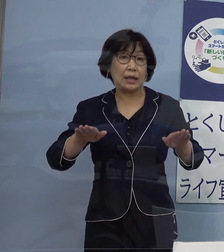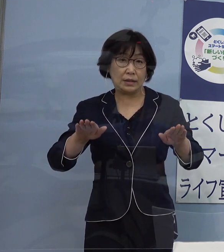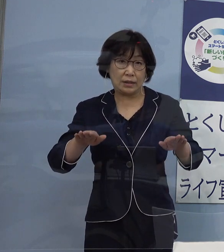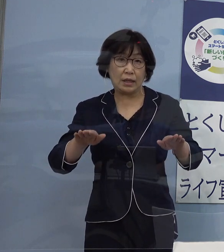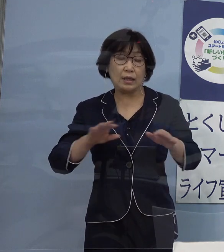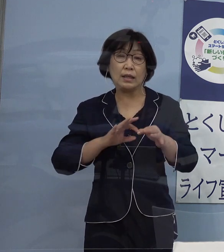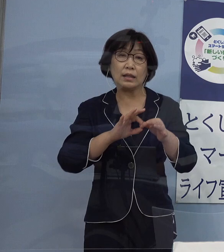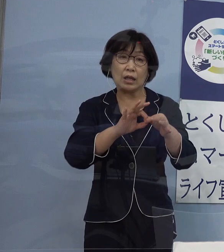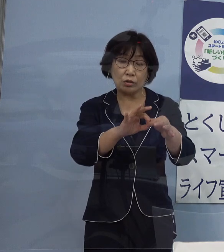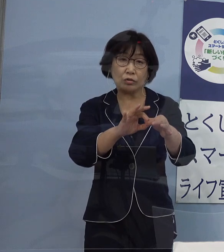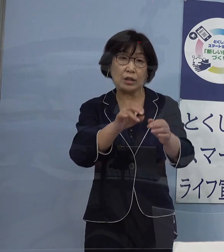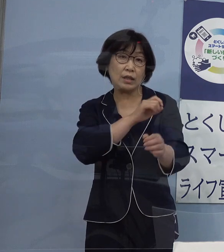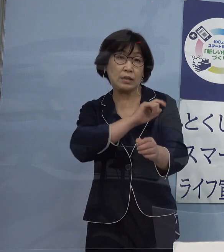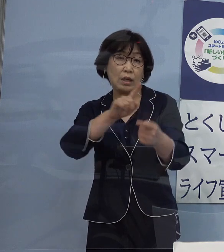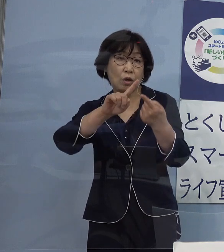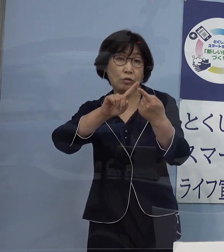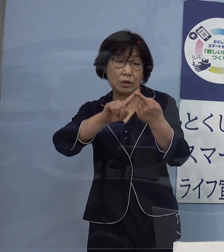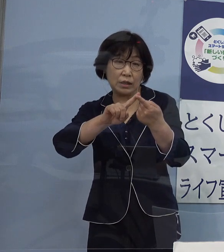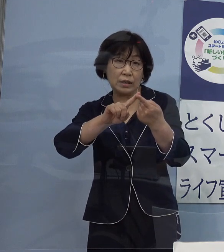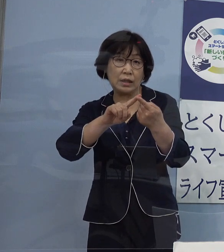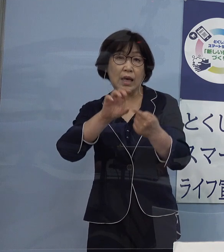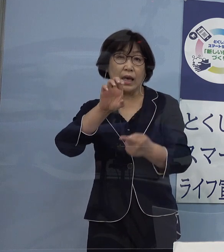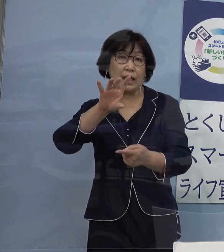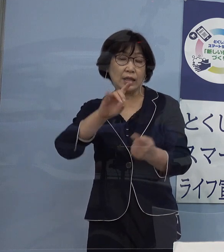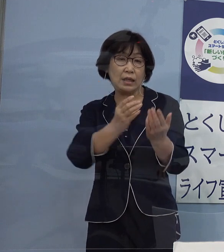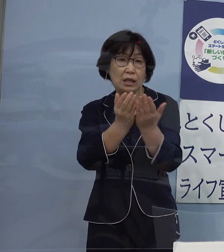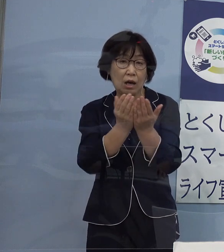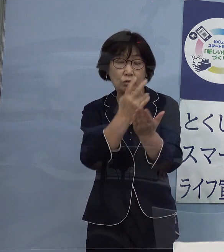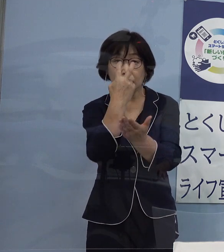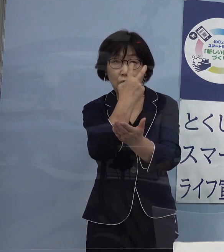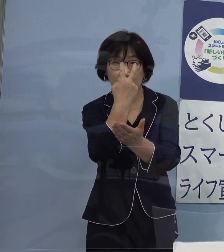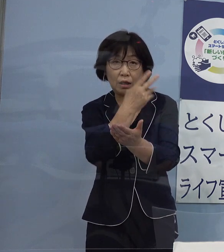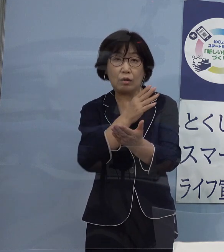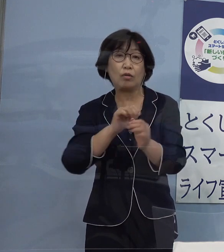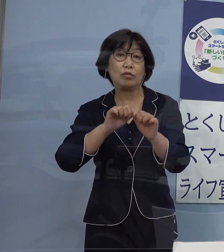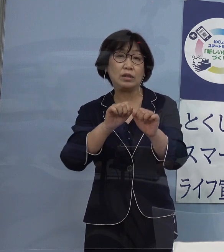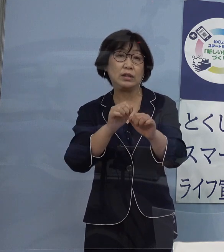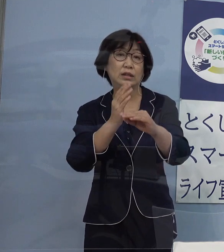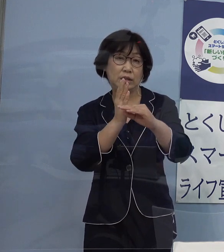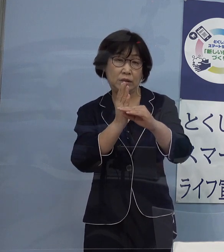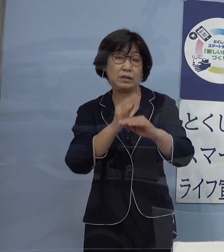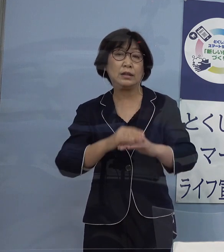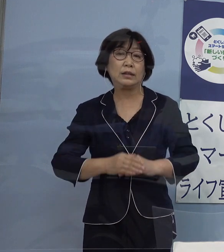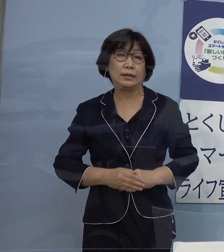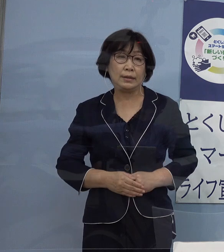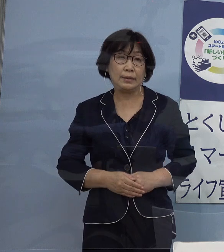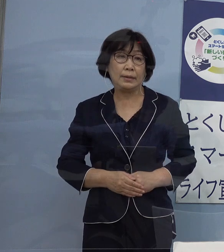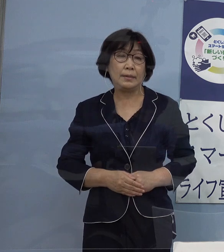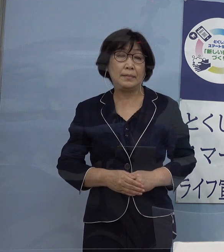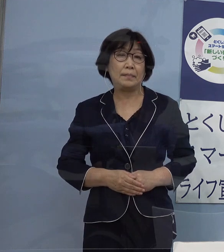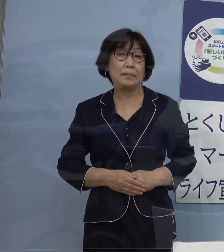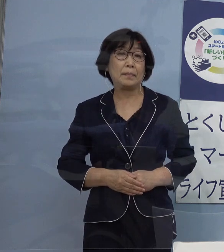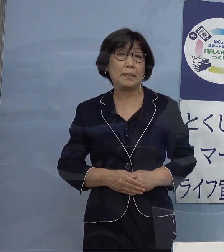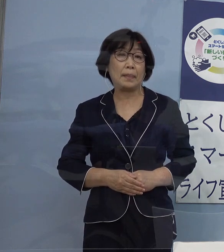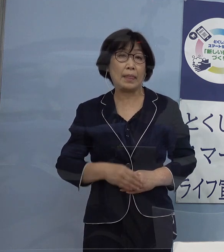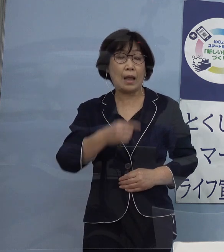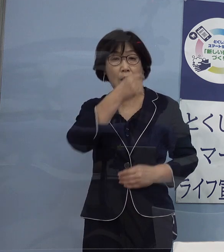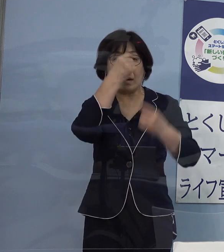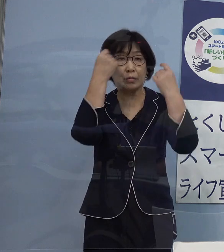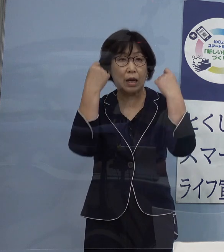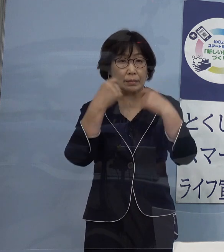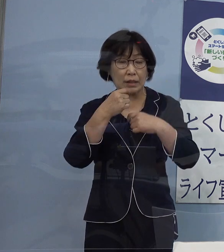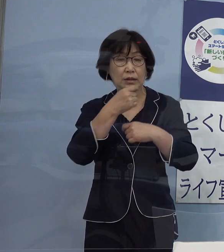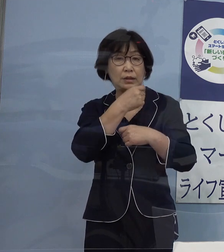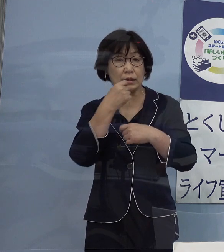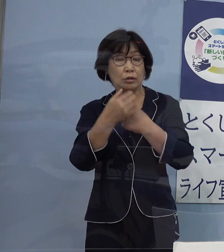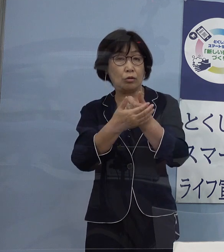続して積極的疫学調査を実施しているところであります。プライバシー保護の観点からぜ